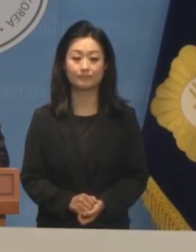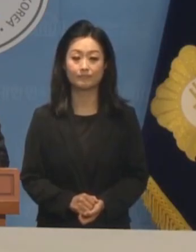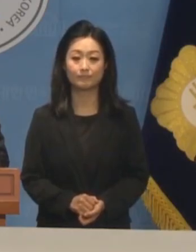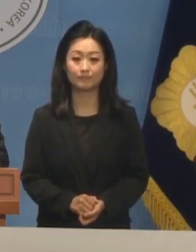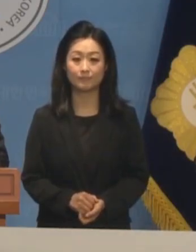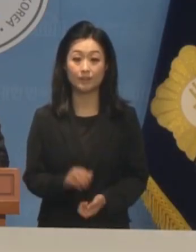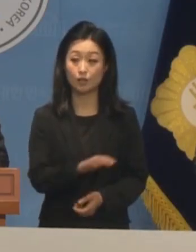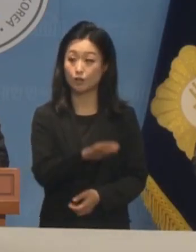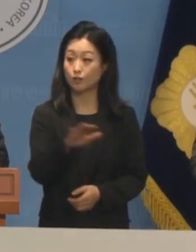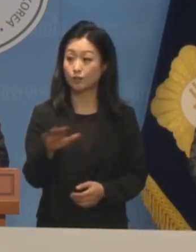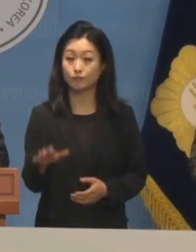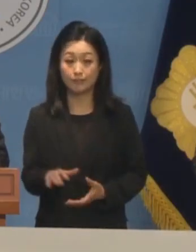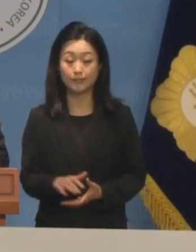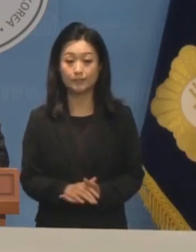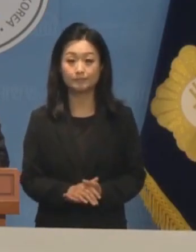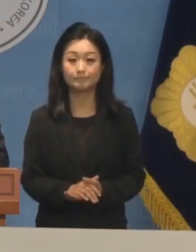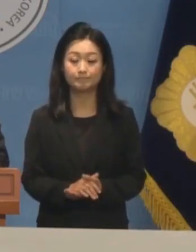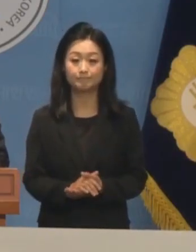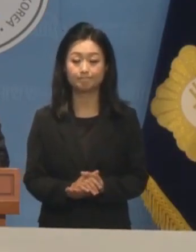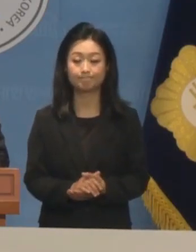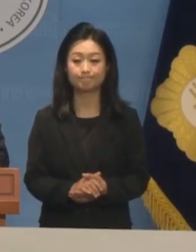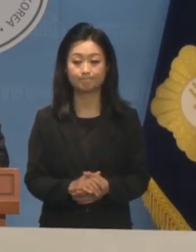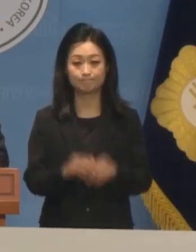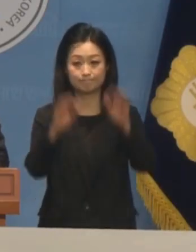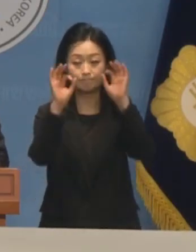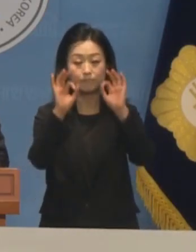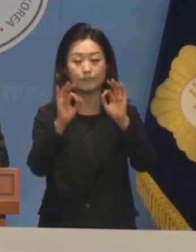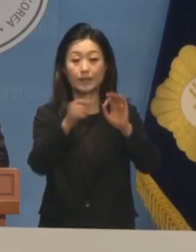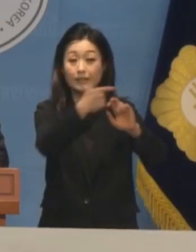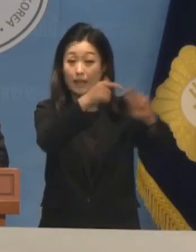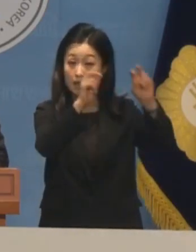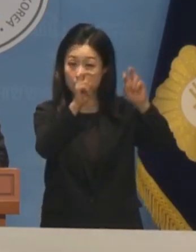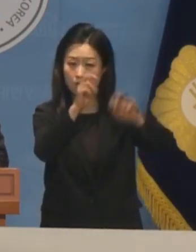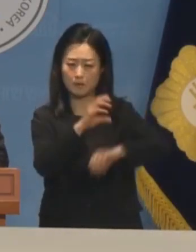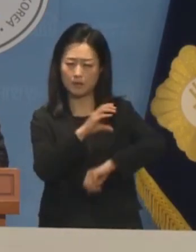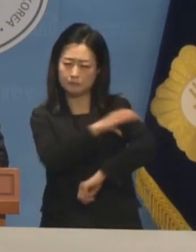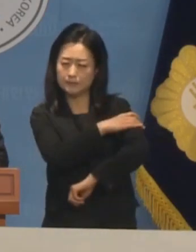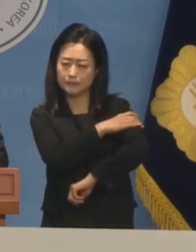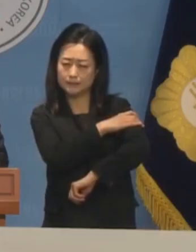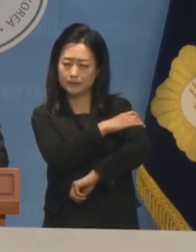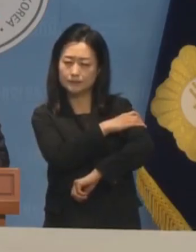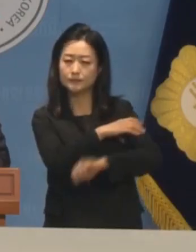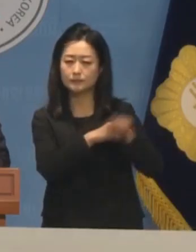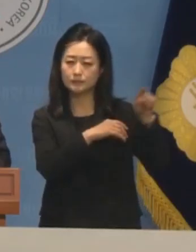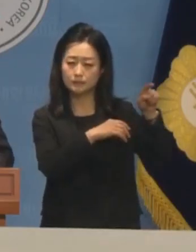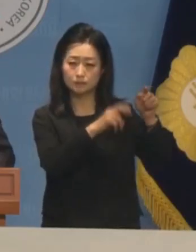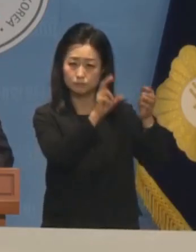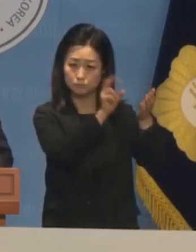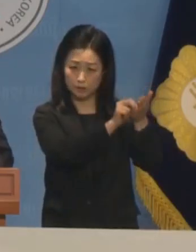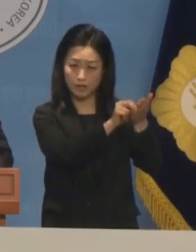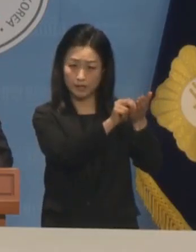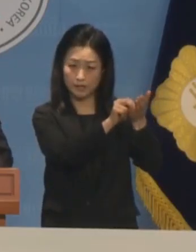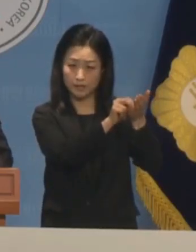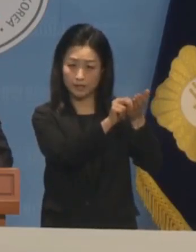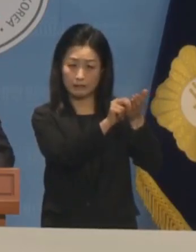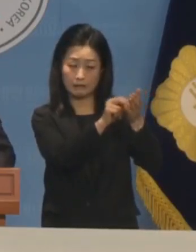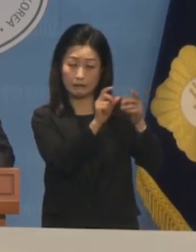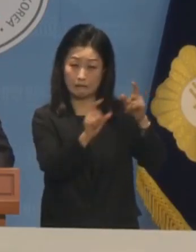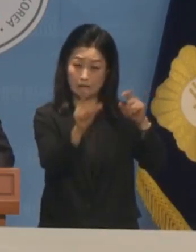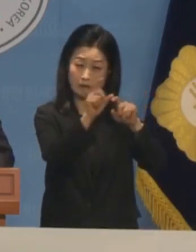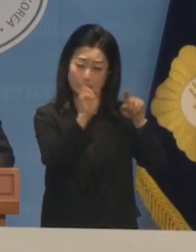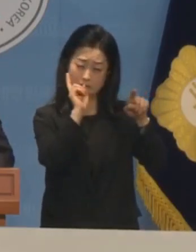우리 주변에는 대기업의 갑질, 또 그 갑질을 넘어선